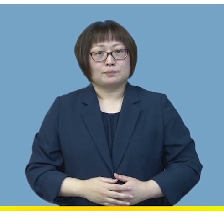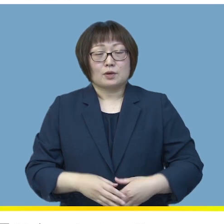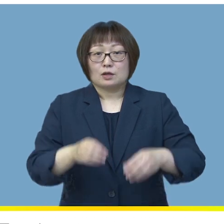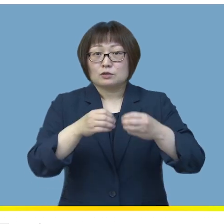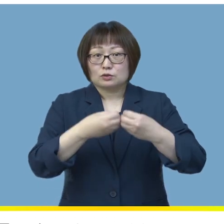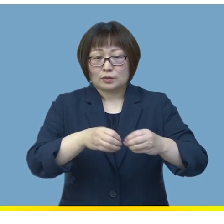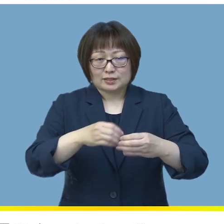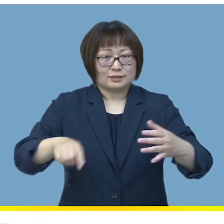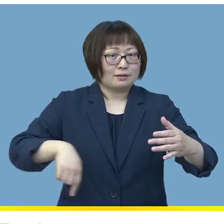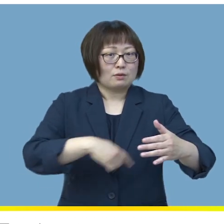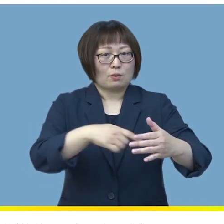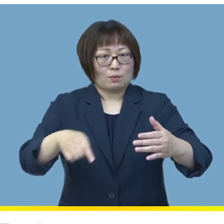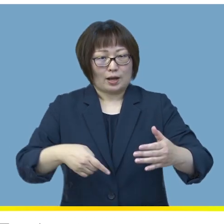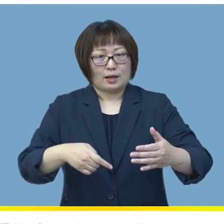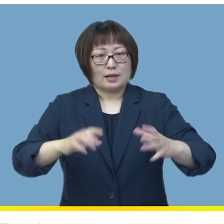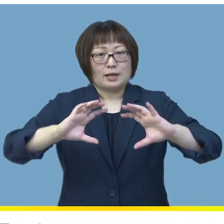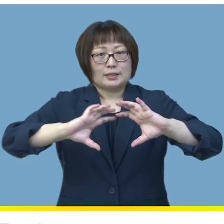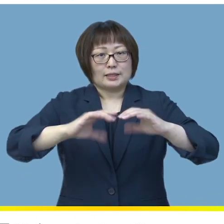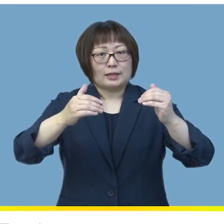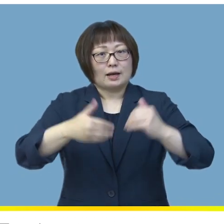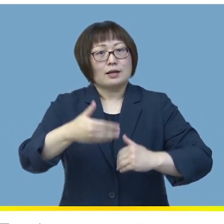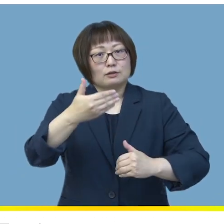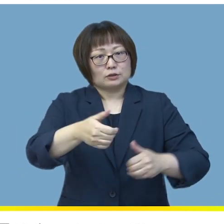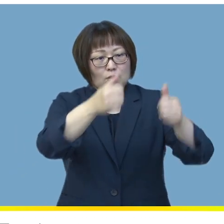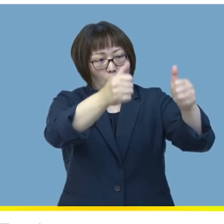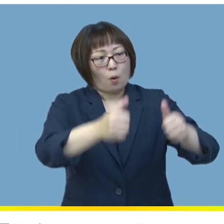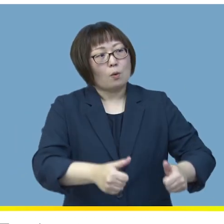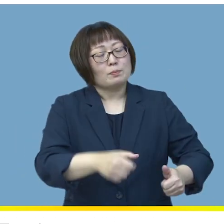詳しくは区のホームページ